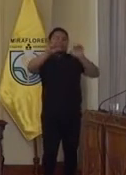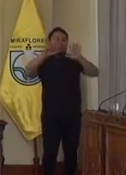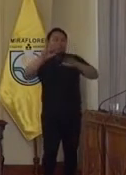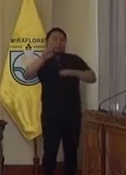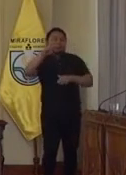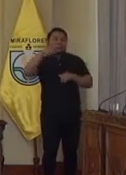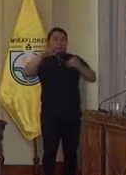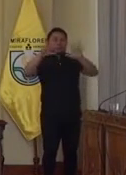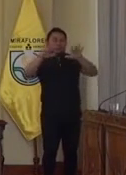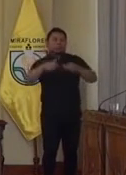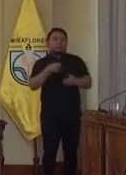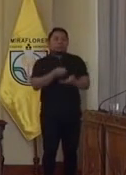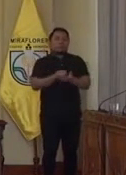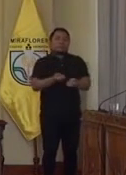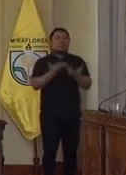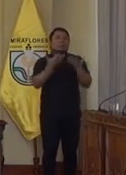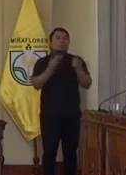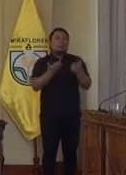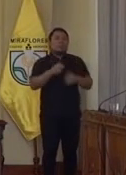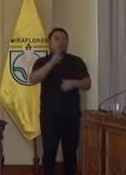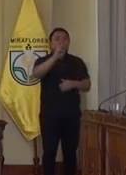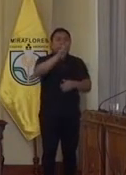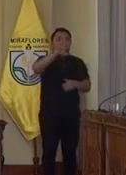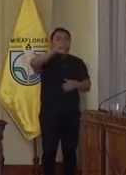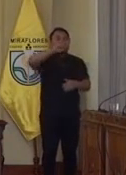223-2018, valorizados en la suma de